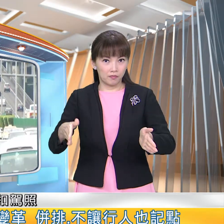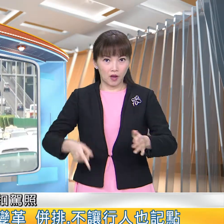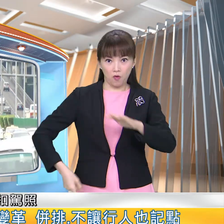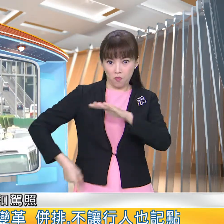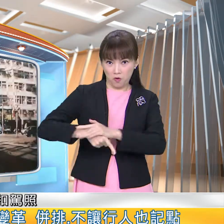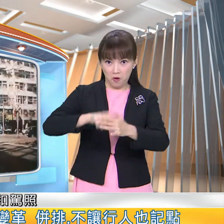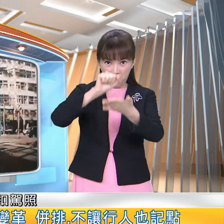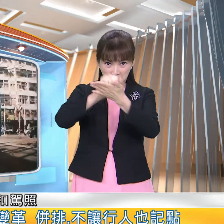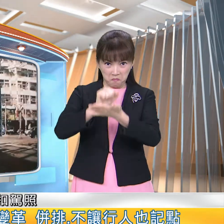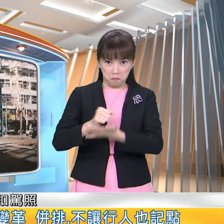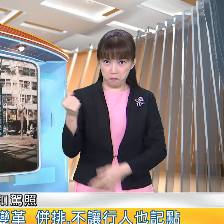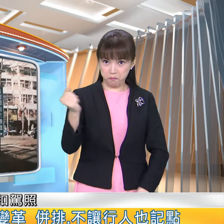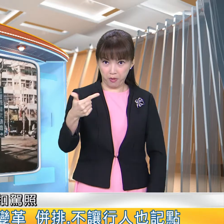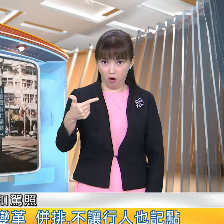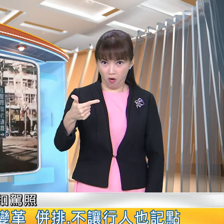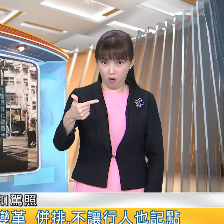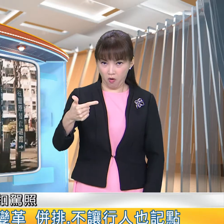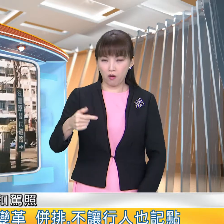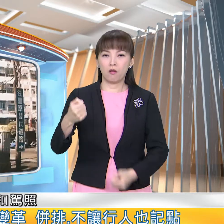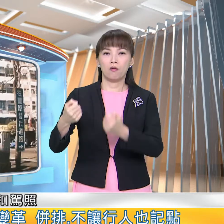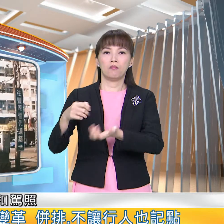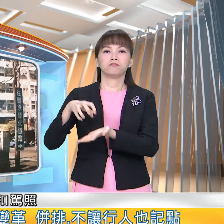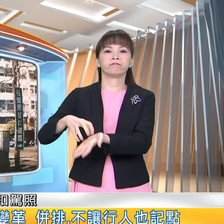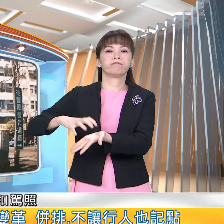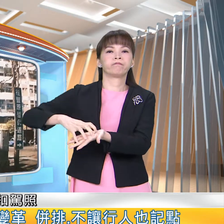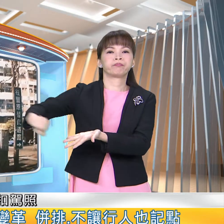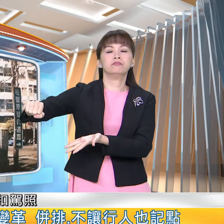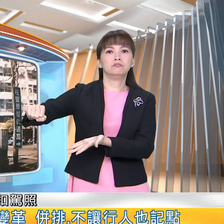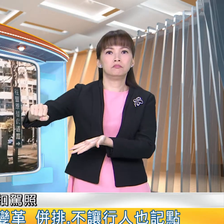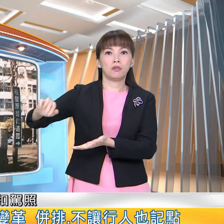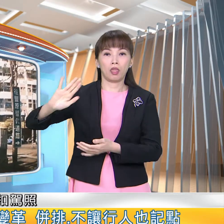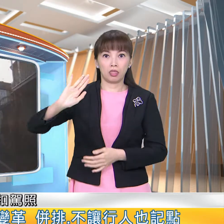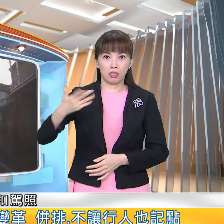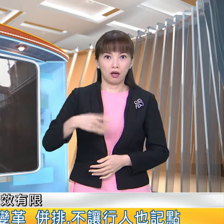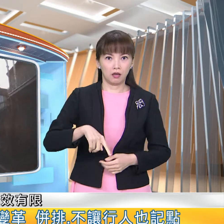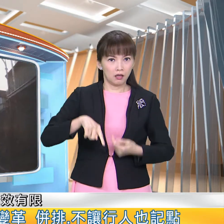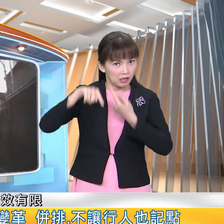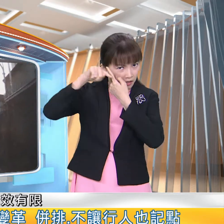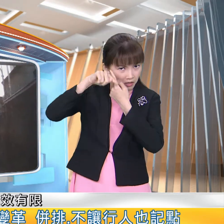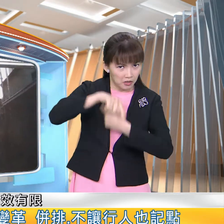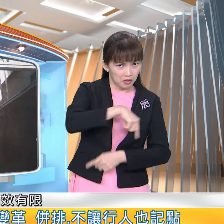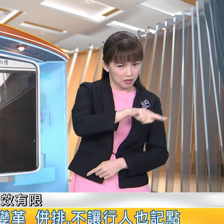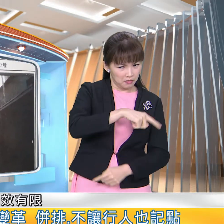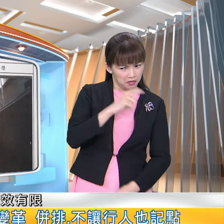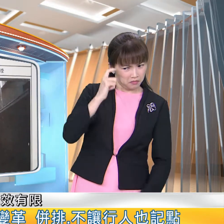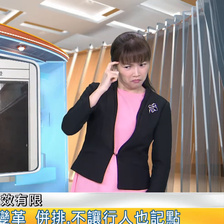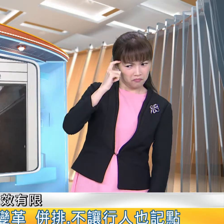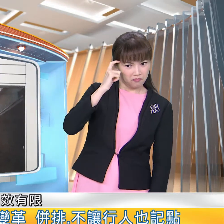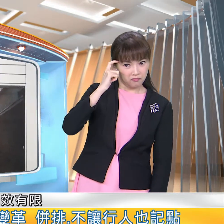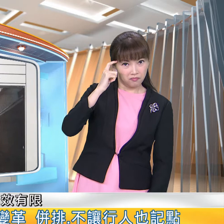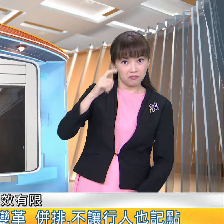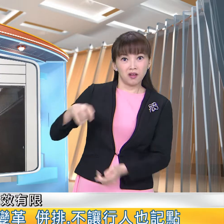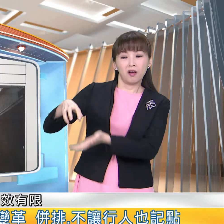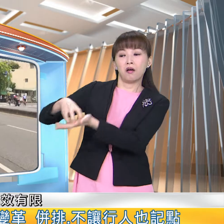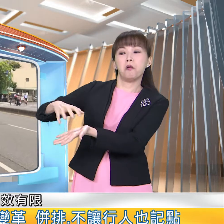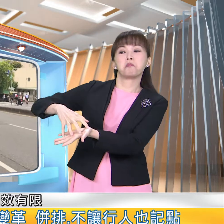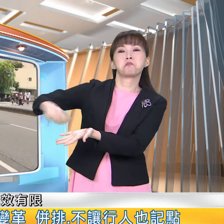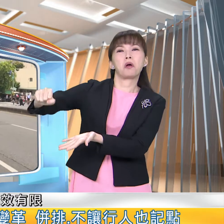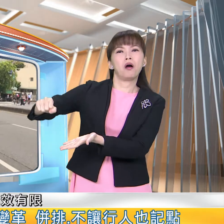六点，会吊扣驾照，但外界质疑成效有限。交通